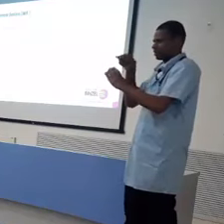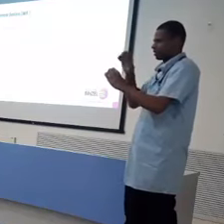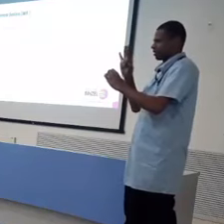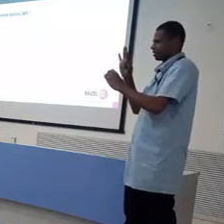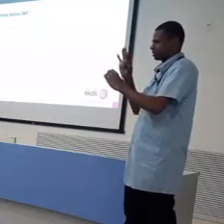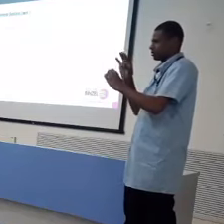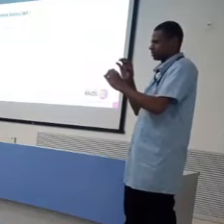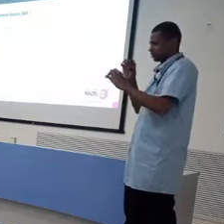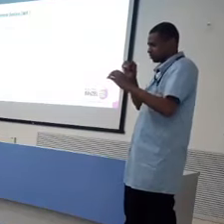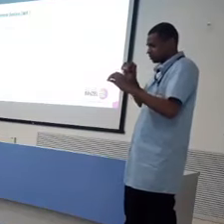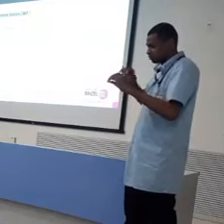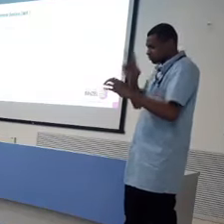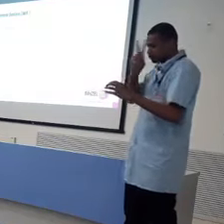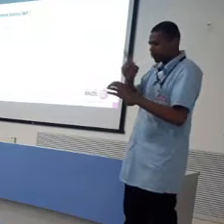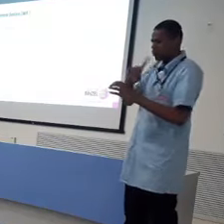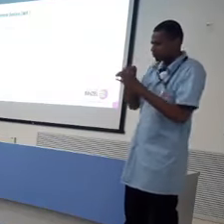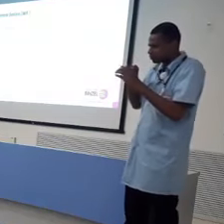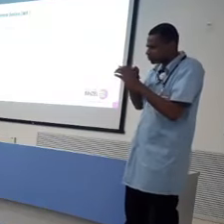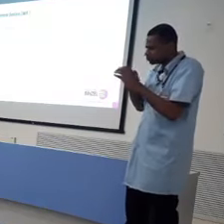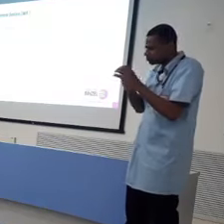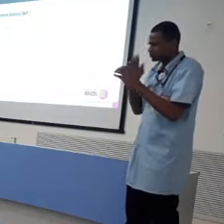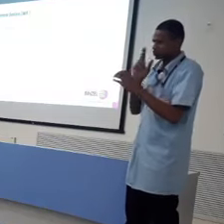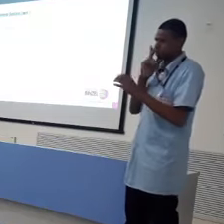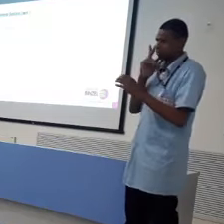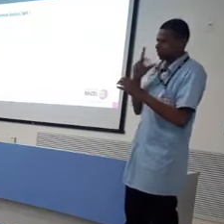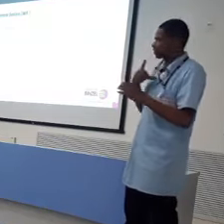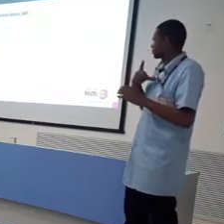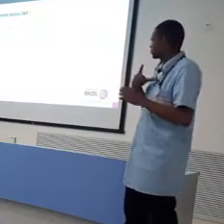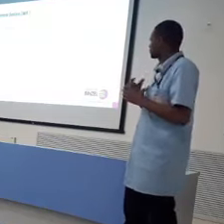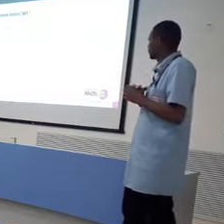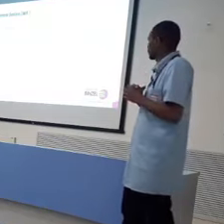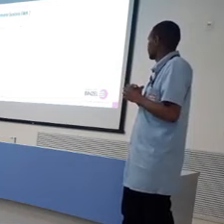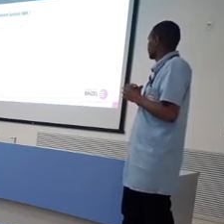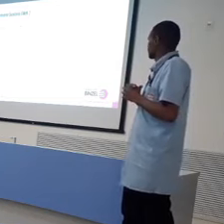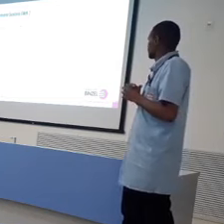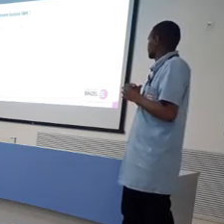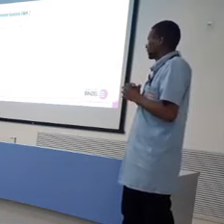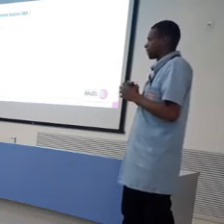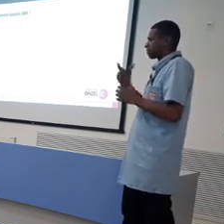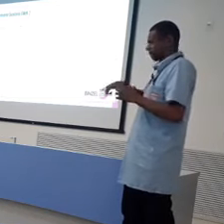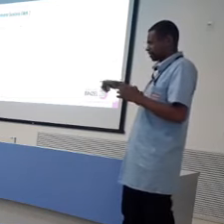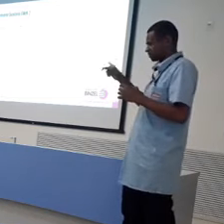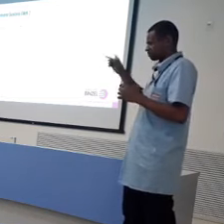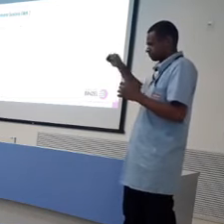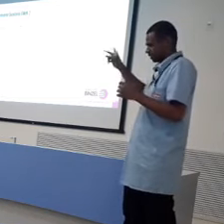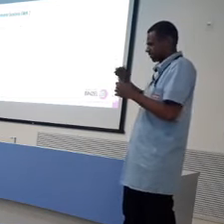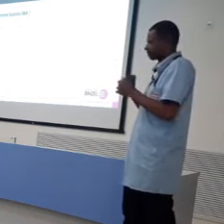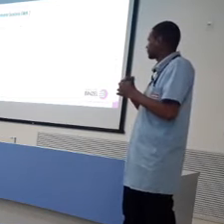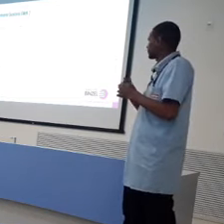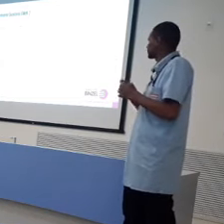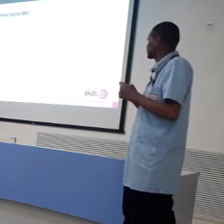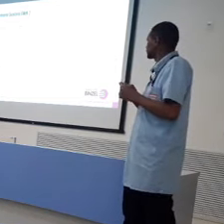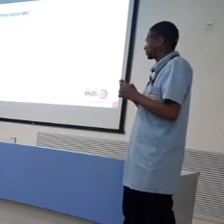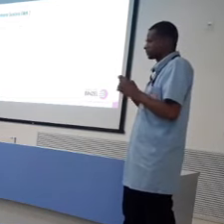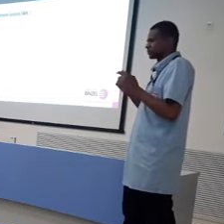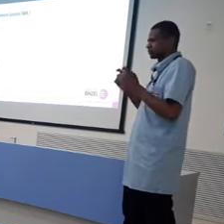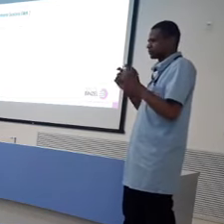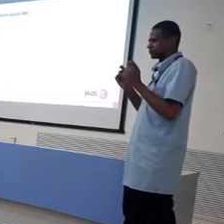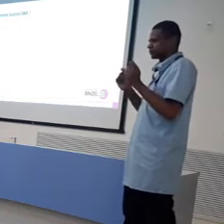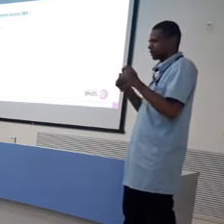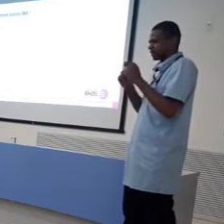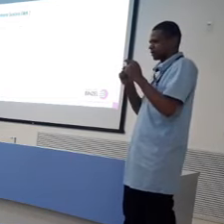suave, como se fosse o fluxo convencional de gás. Tá? A outra vantagem é o seguinte, pessoal, ele é ajustável